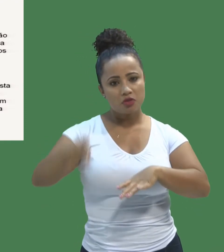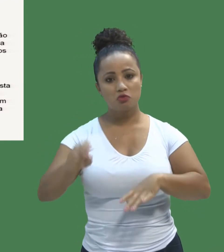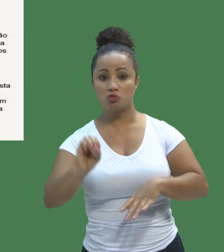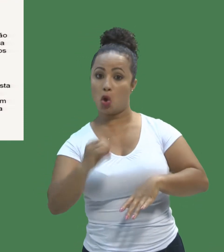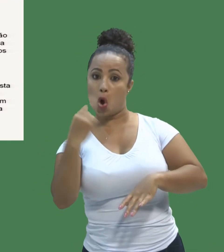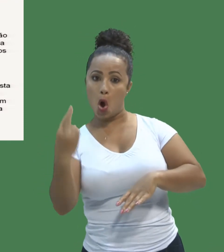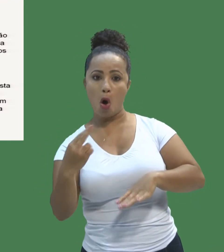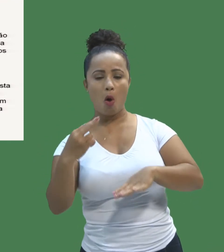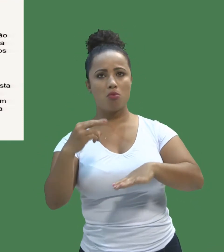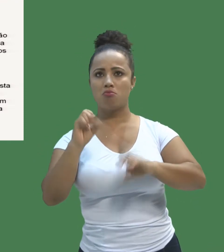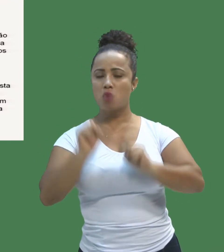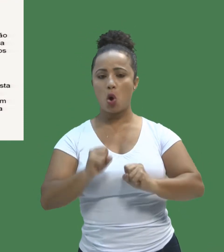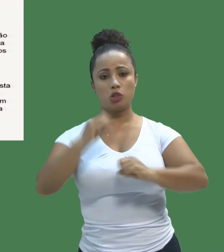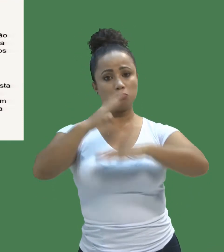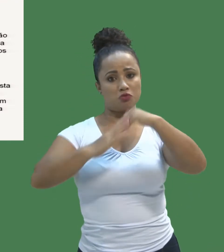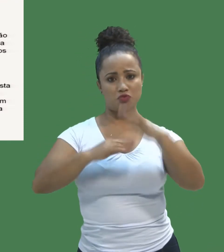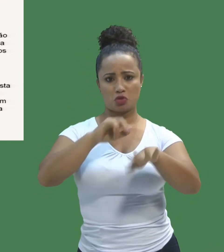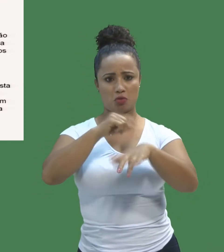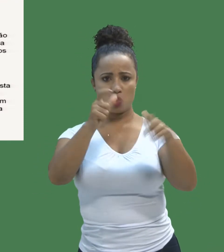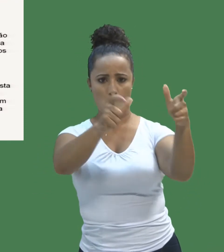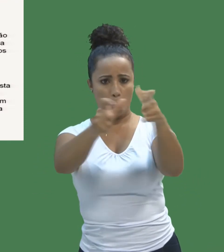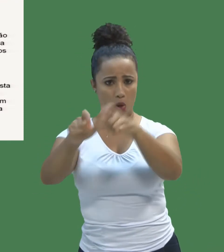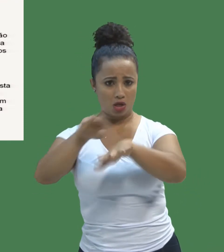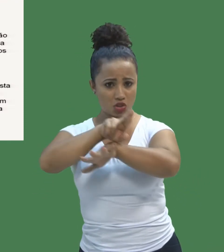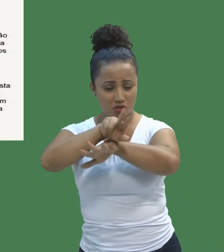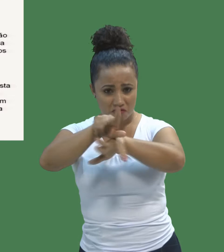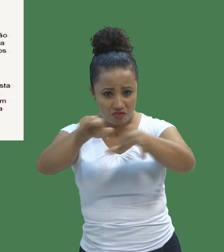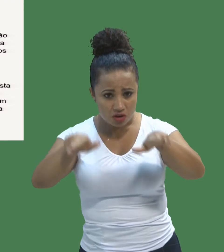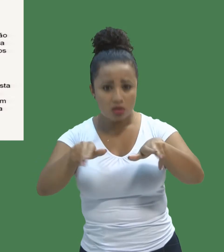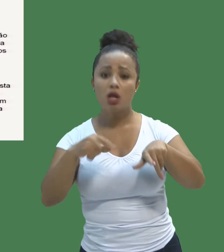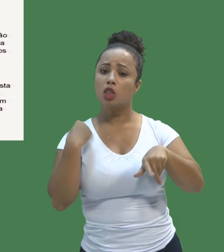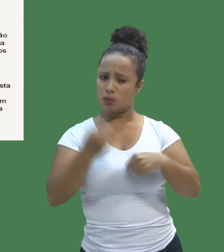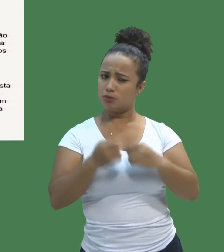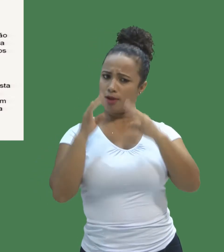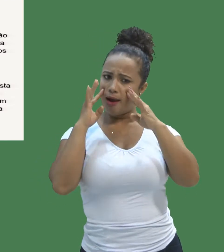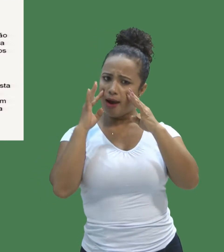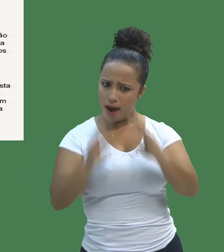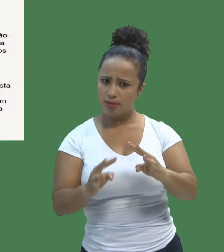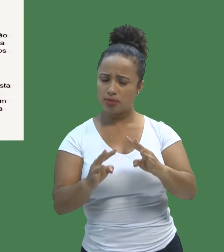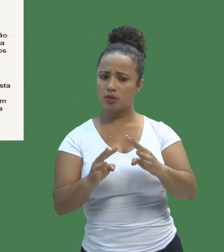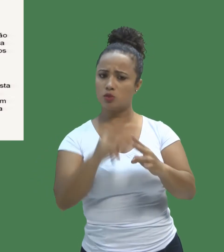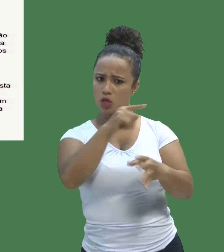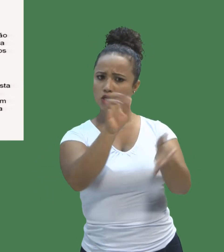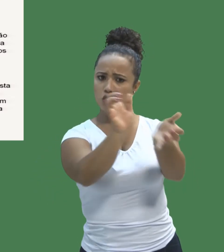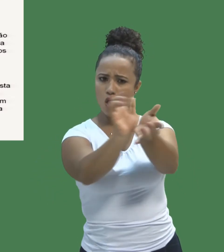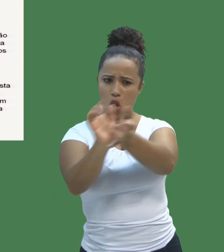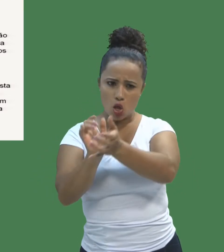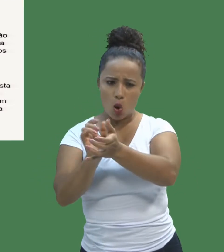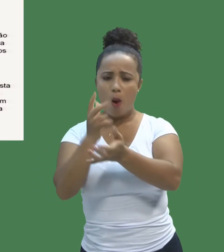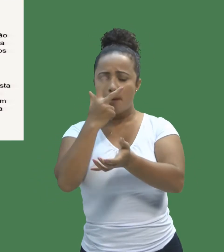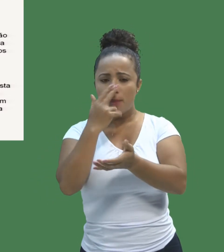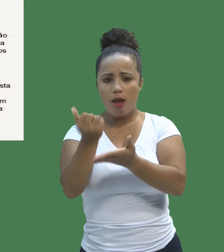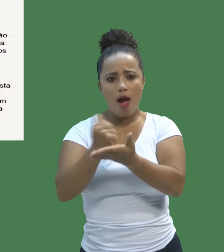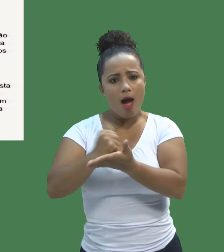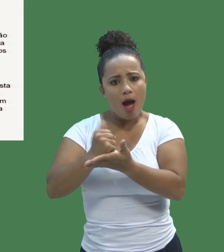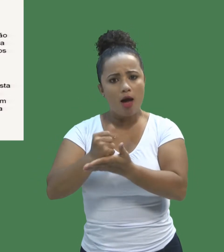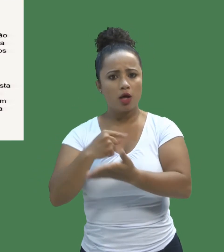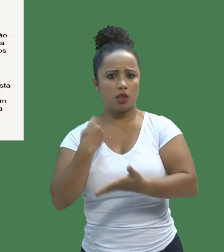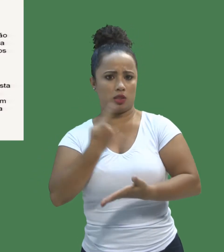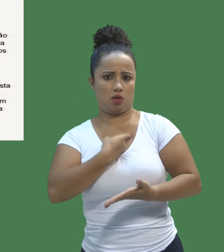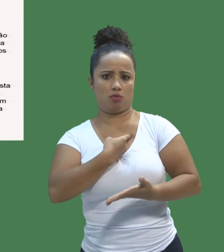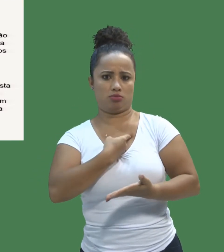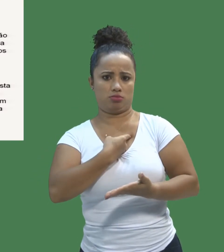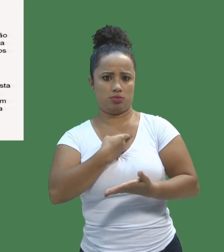devemos dar atenção às diversas instituições que possam influenciar na transformação da